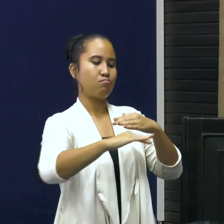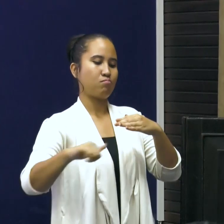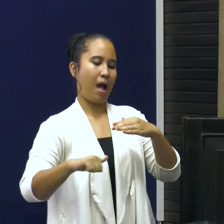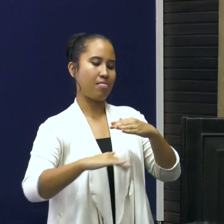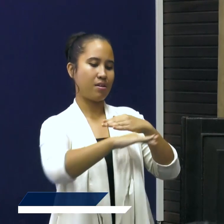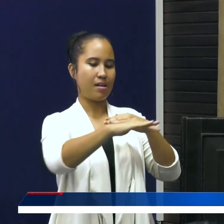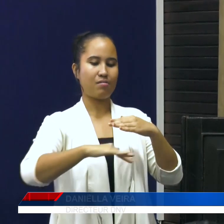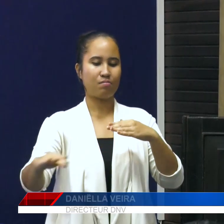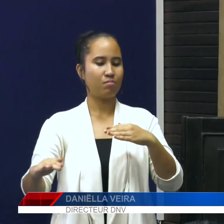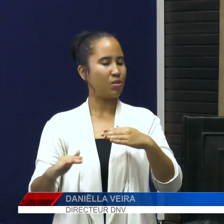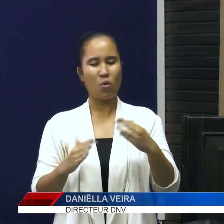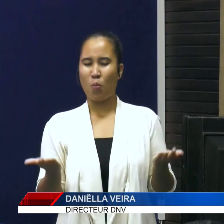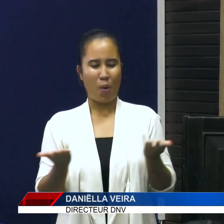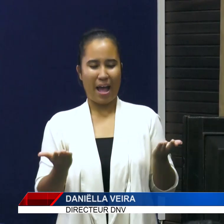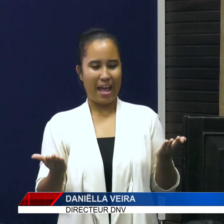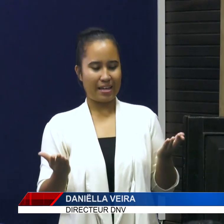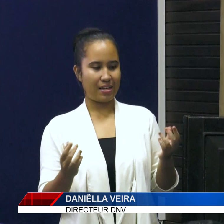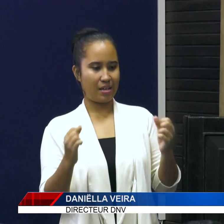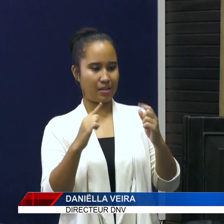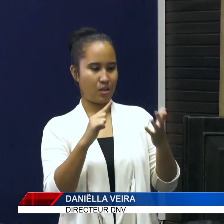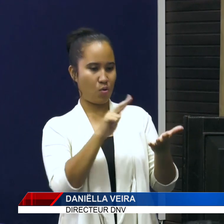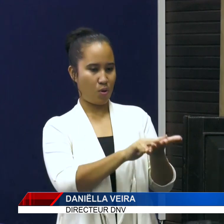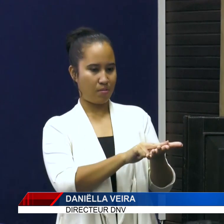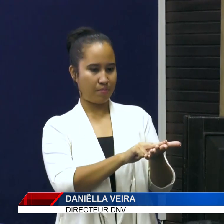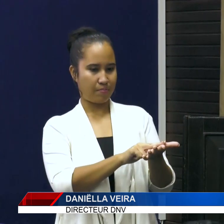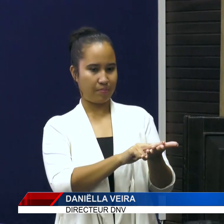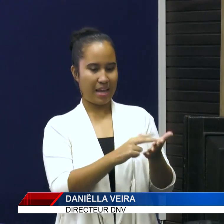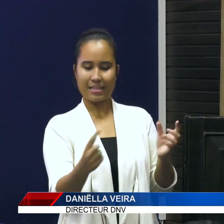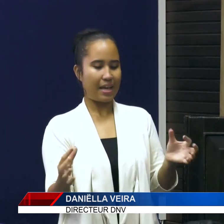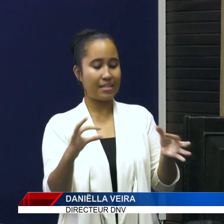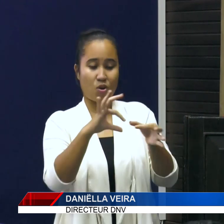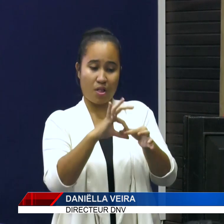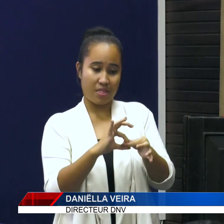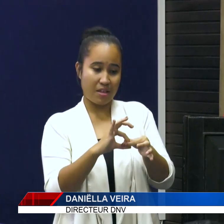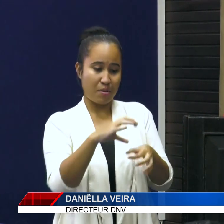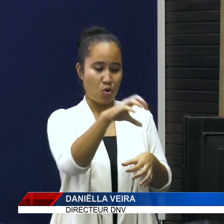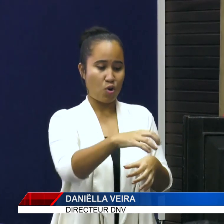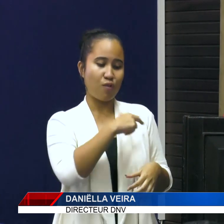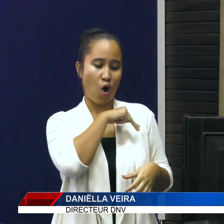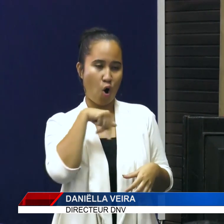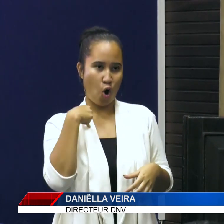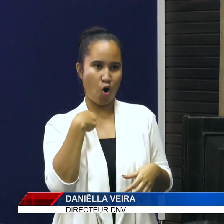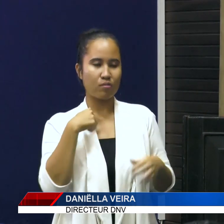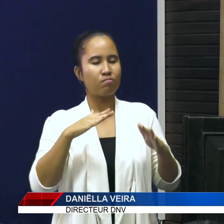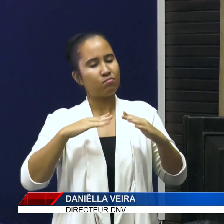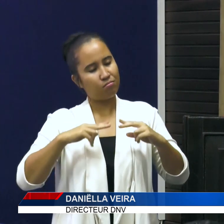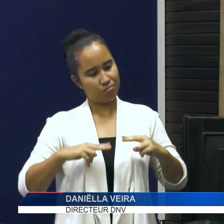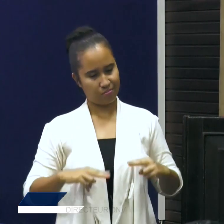waar er geen link is, gelijk met een consulaat van ons, geruststellen.